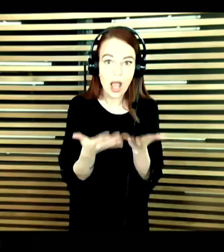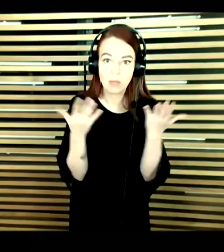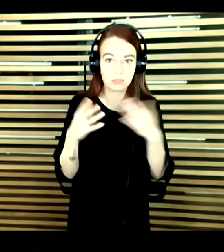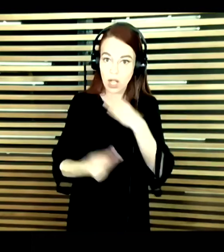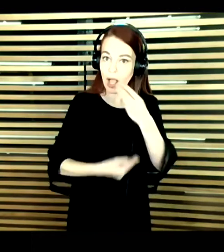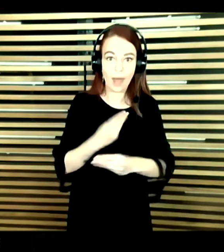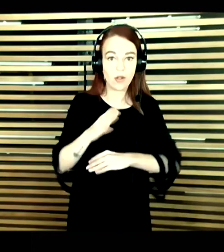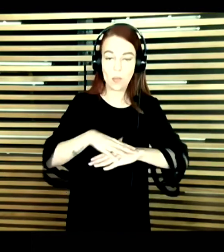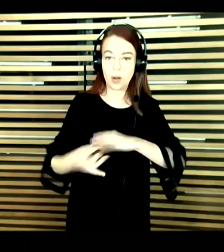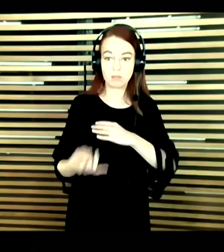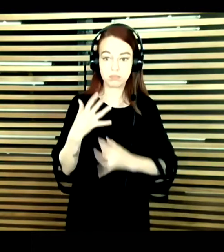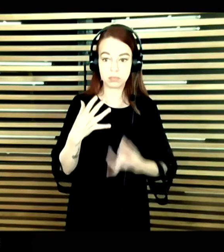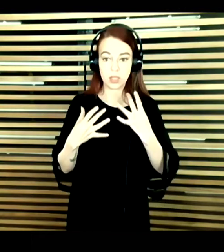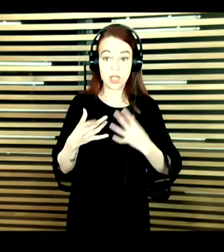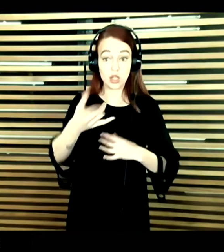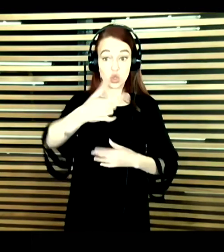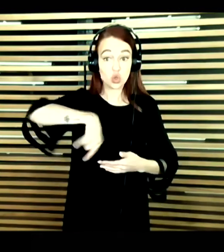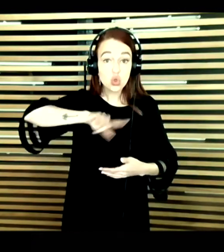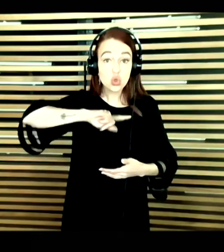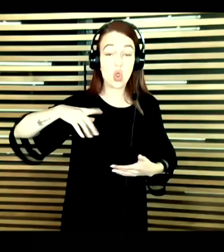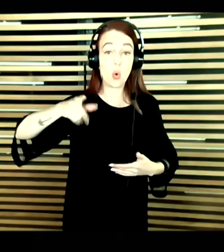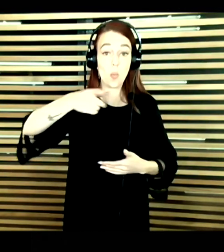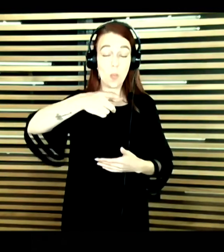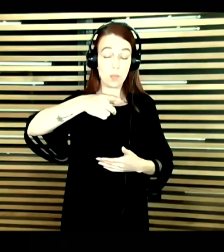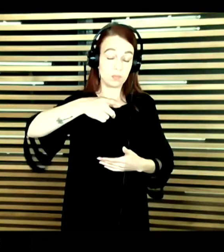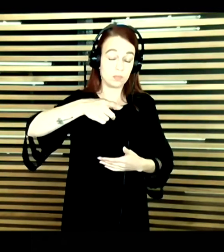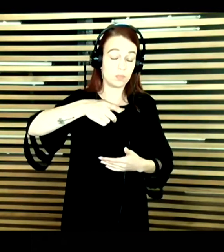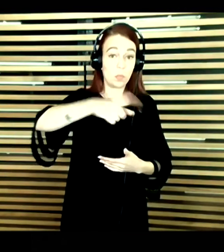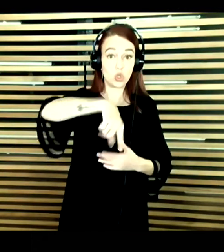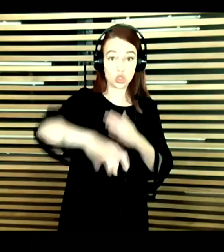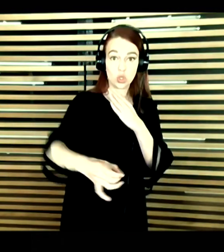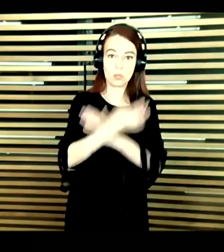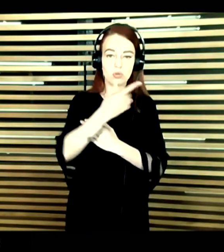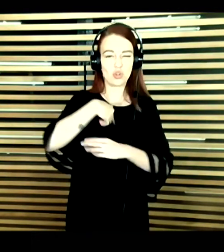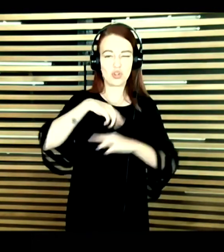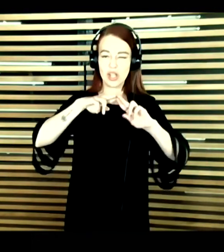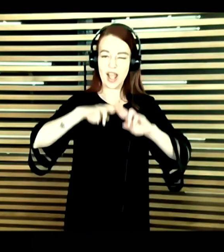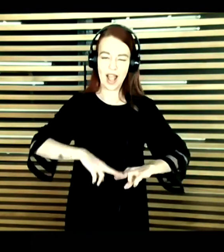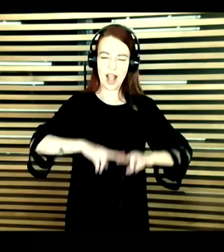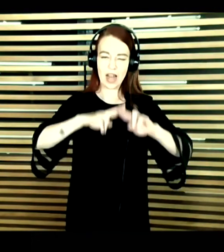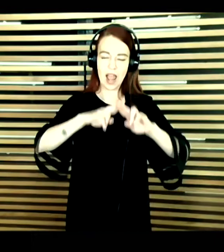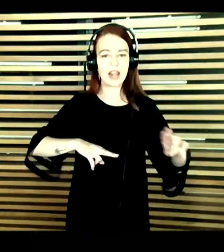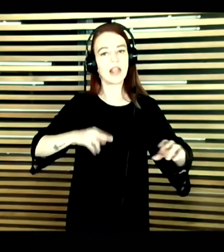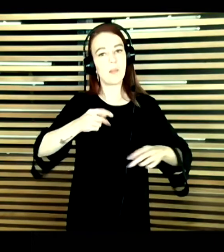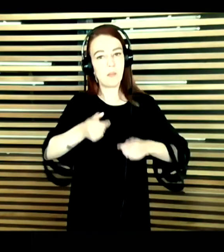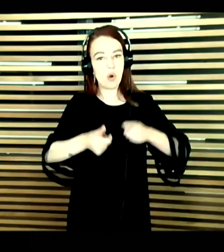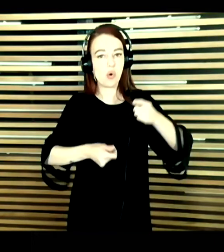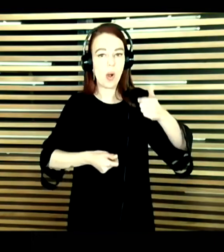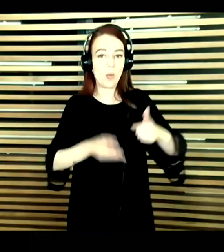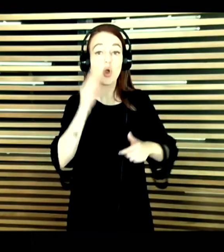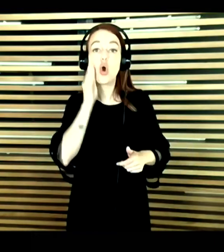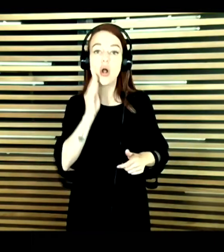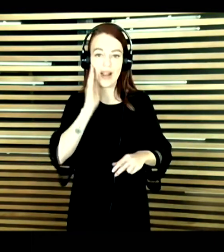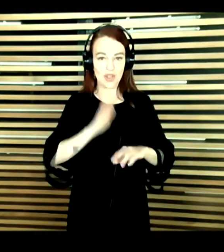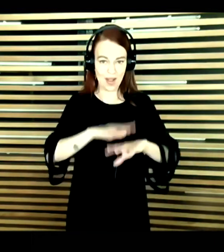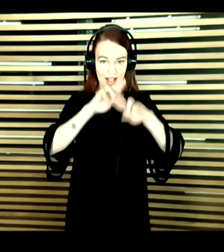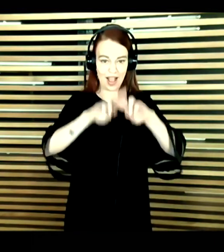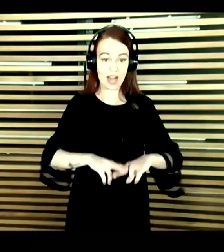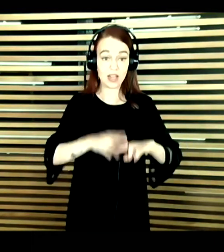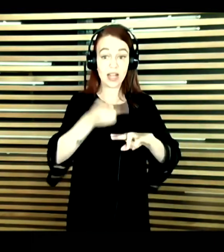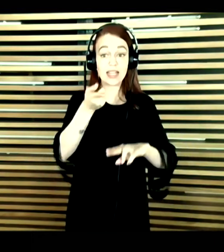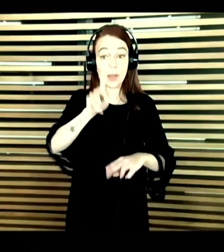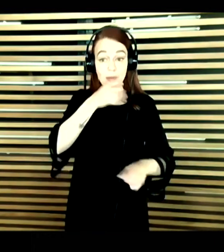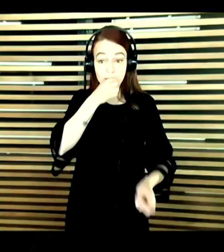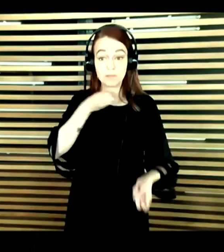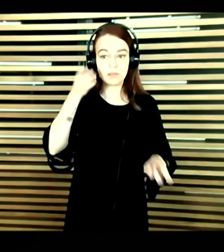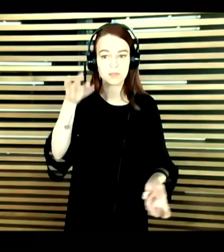que vamos a analizarlas con detenimiento y con mucho cariño. Por último, os informamos de que